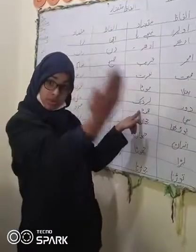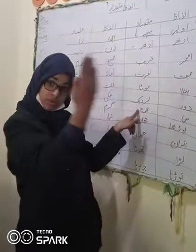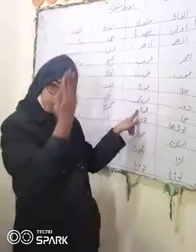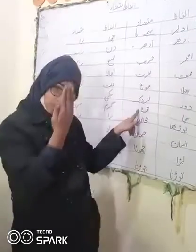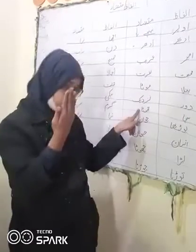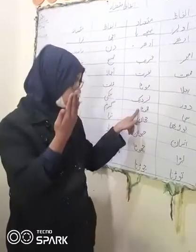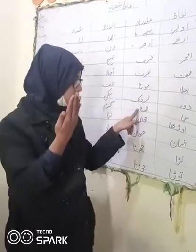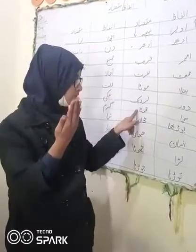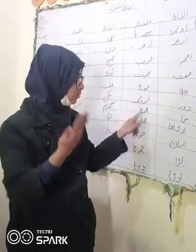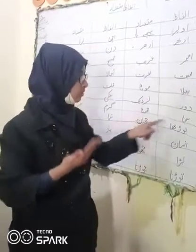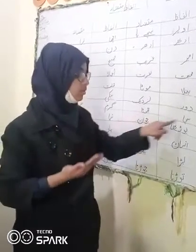नज़दीक,